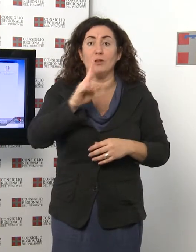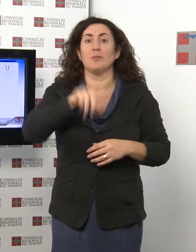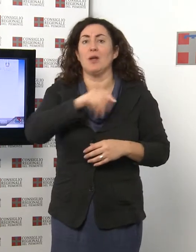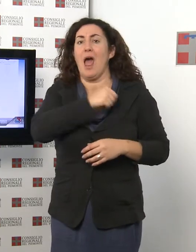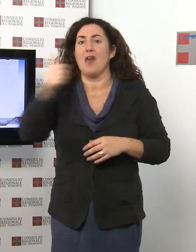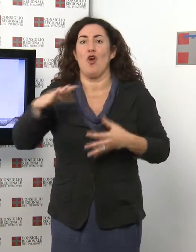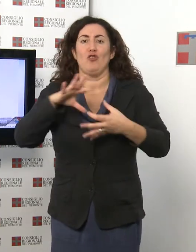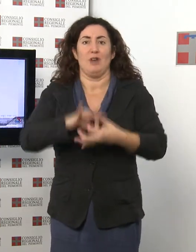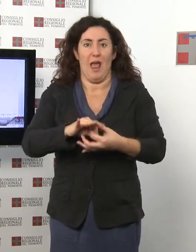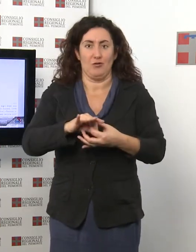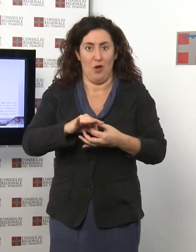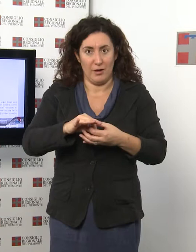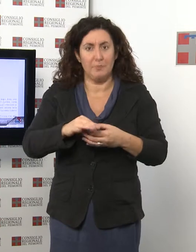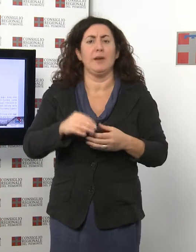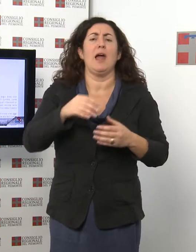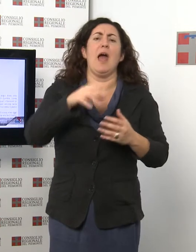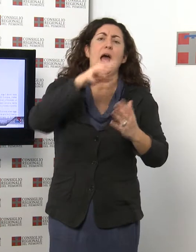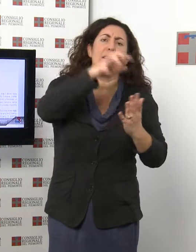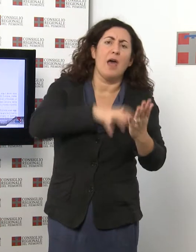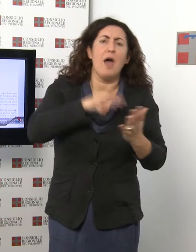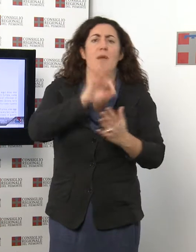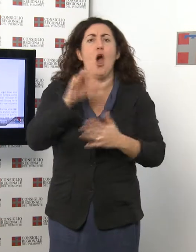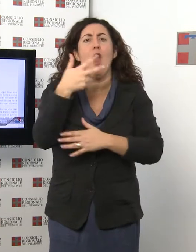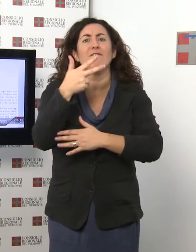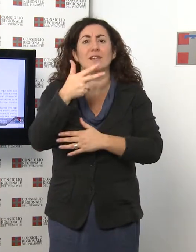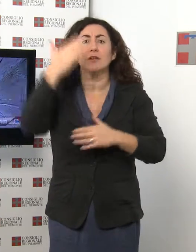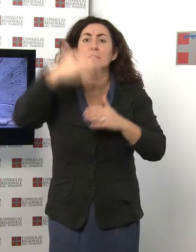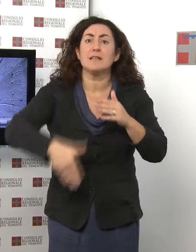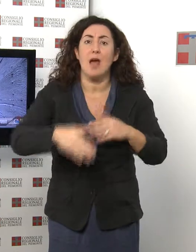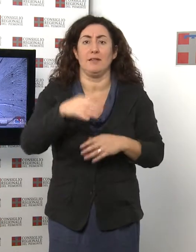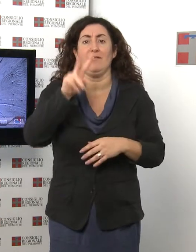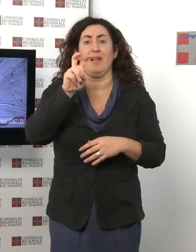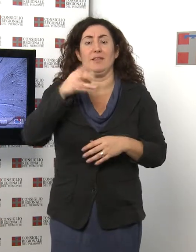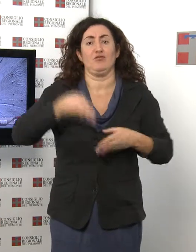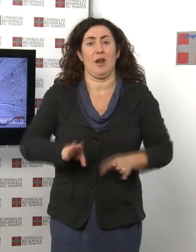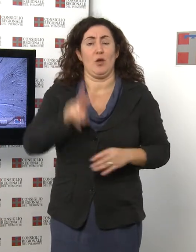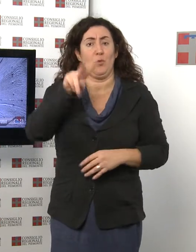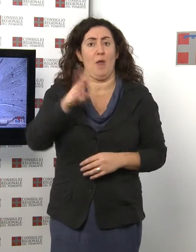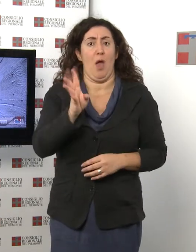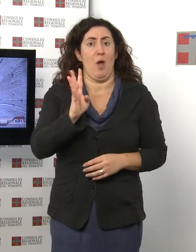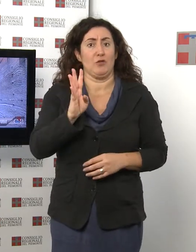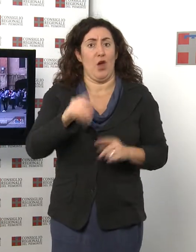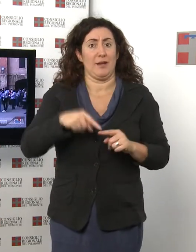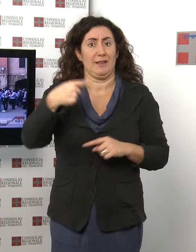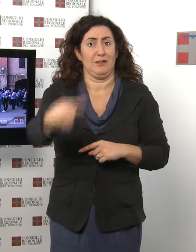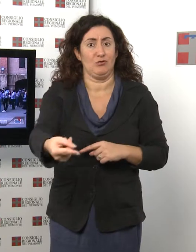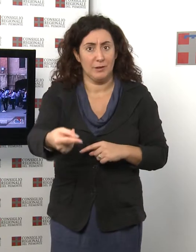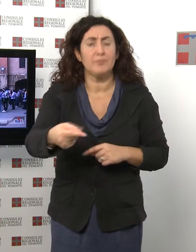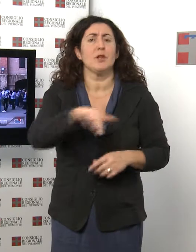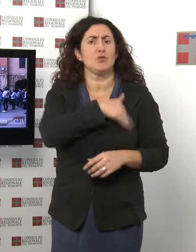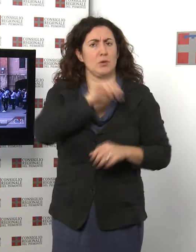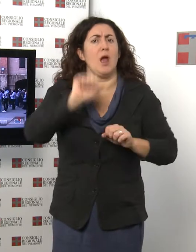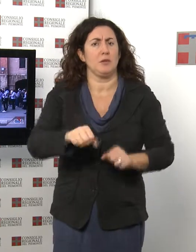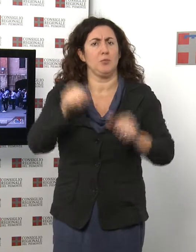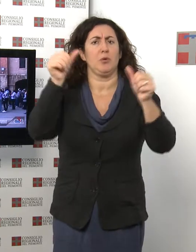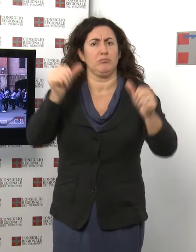il termine per la presentazione dei temi o dei video è il 20 gennaio 2014 gli studenti possono partecipare anche ai concorsi di studio